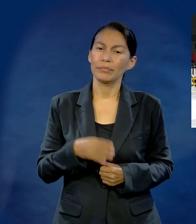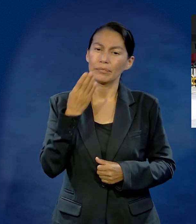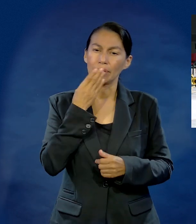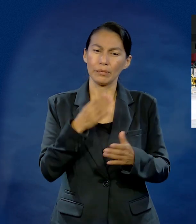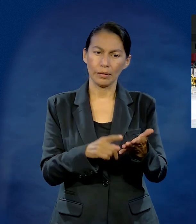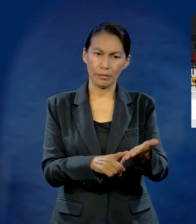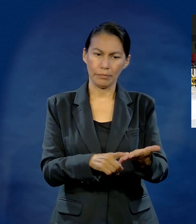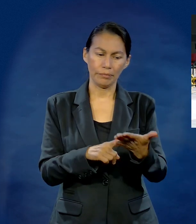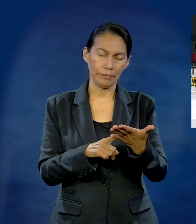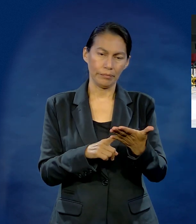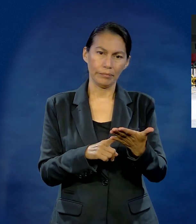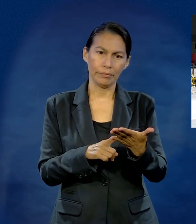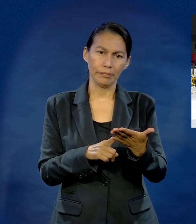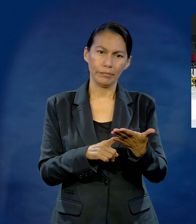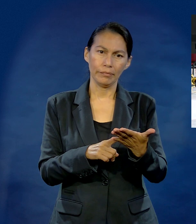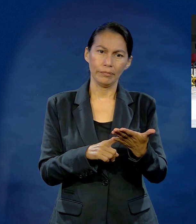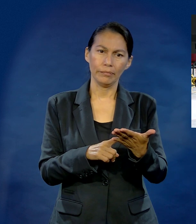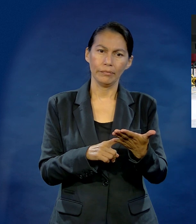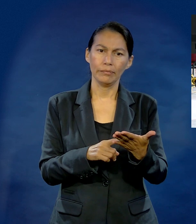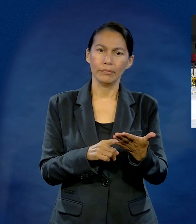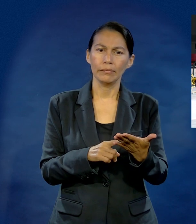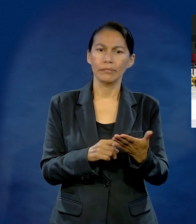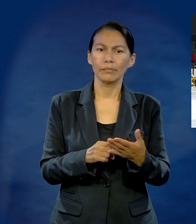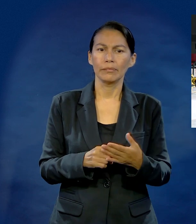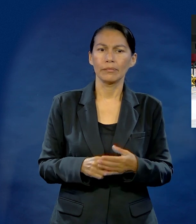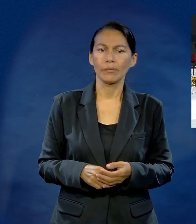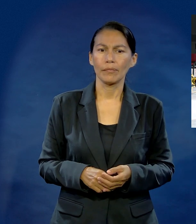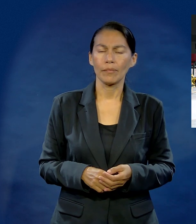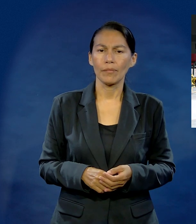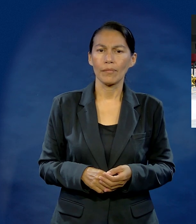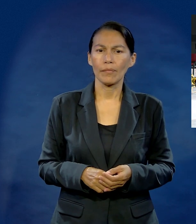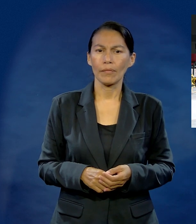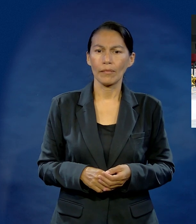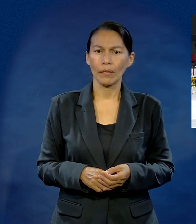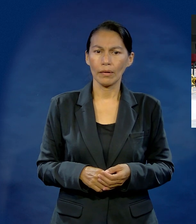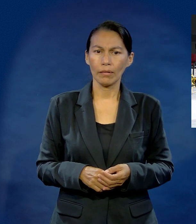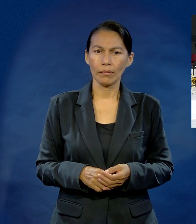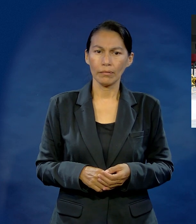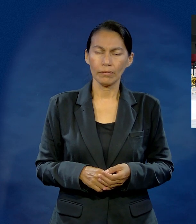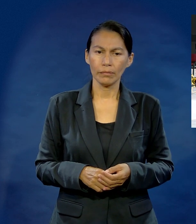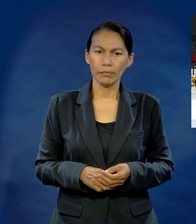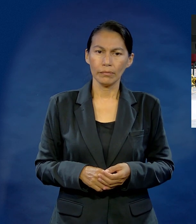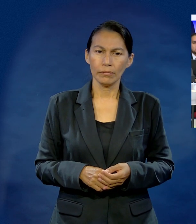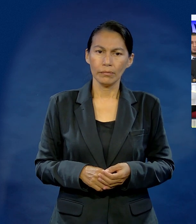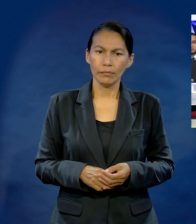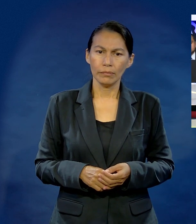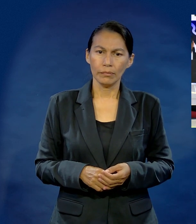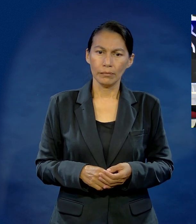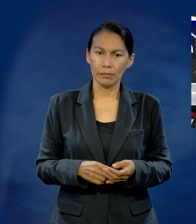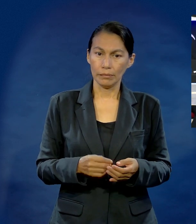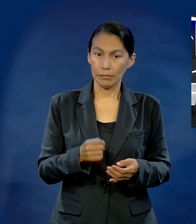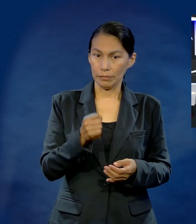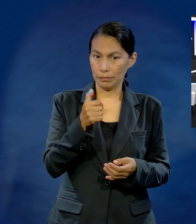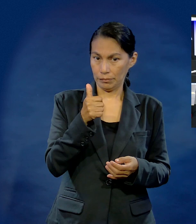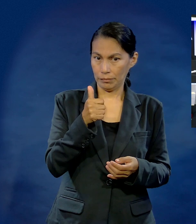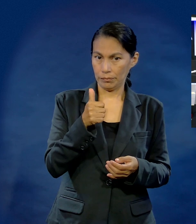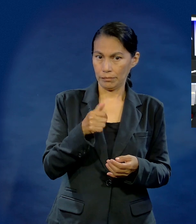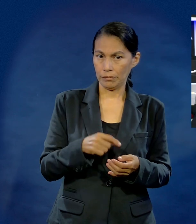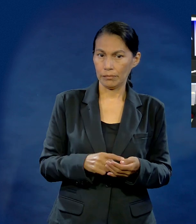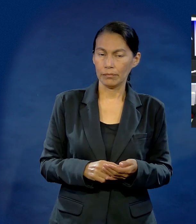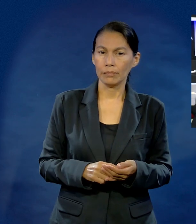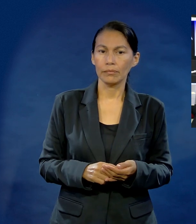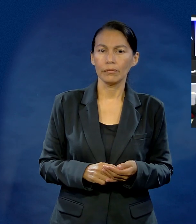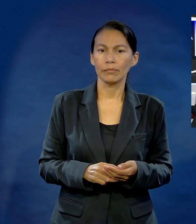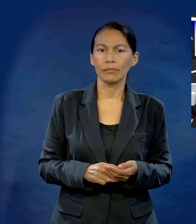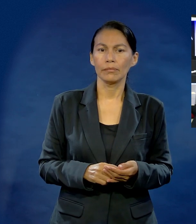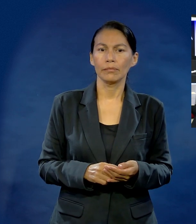si no las cuidamos, pueden convertir todos nuestros problemas ¿en qué cosa? En crisis.